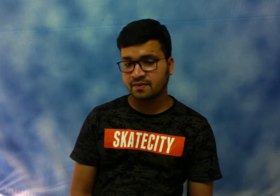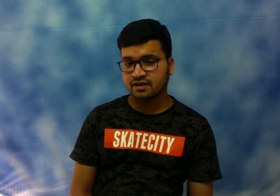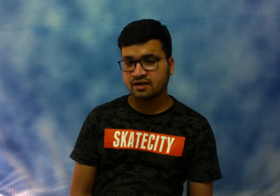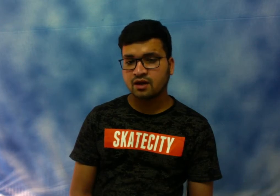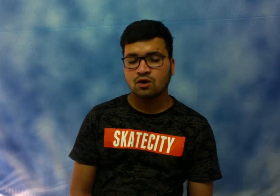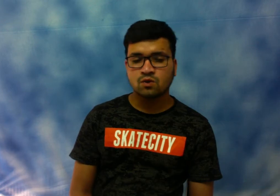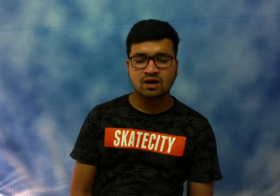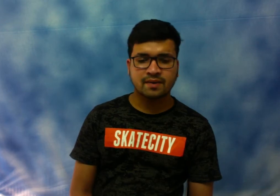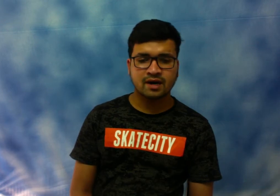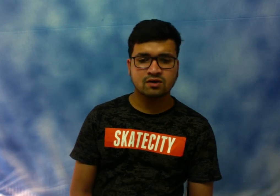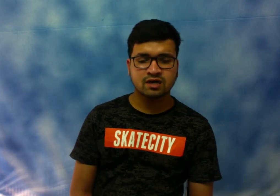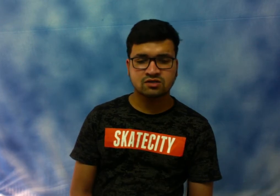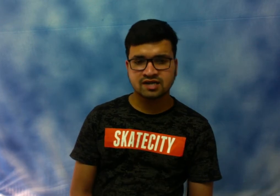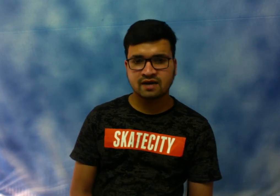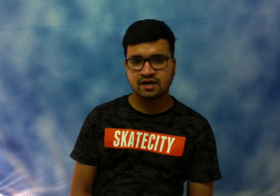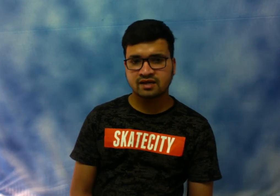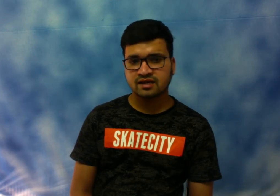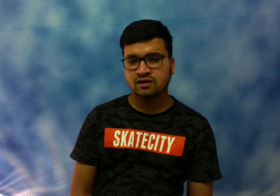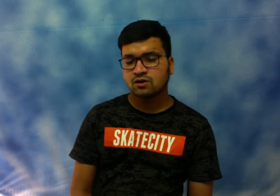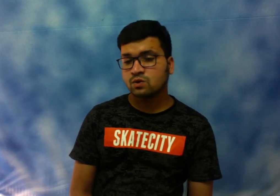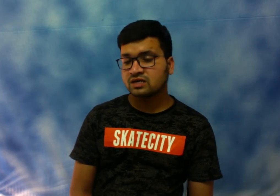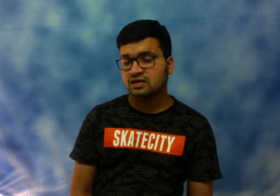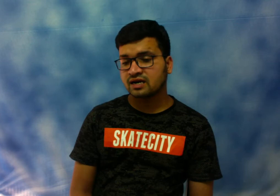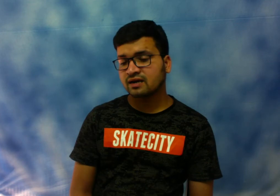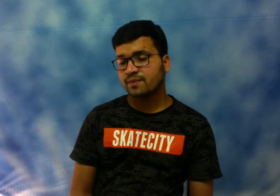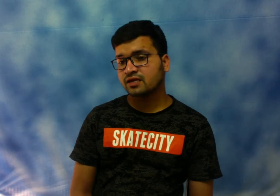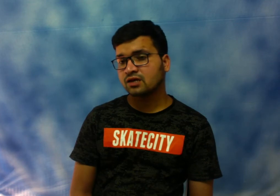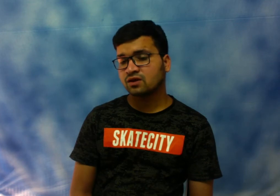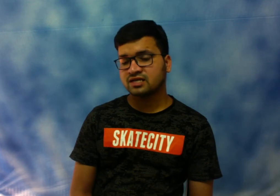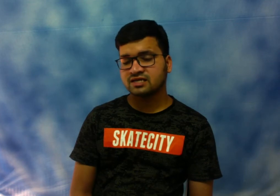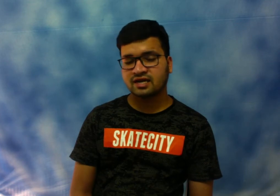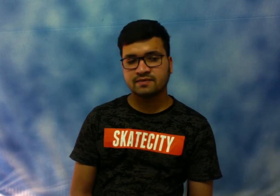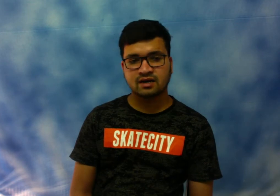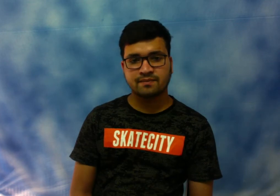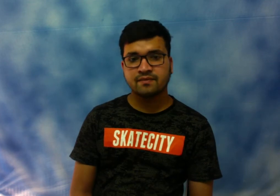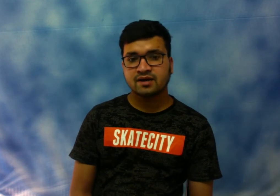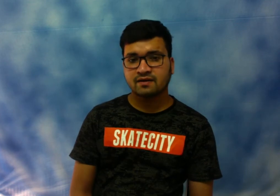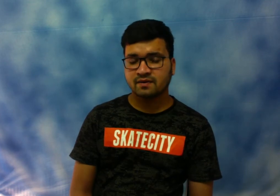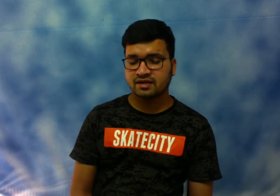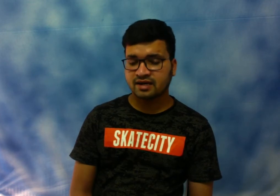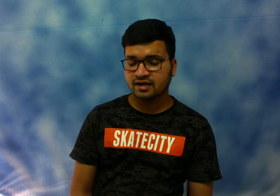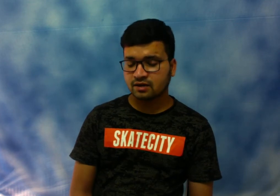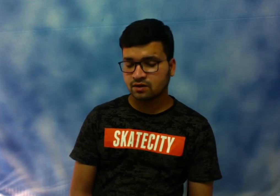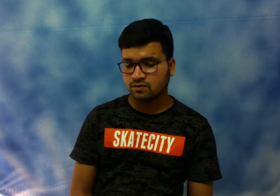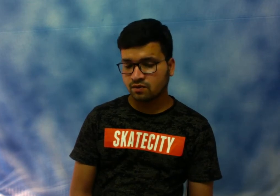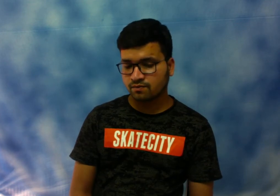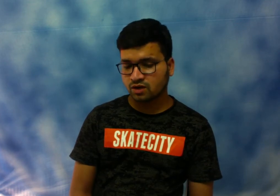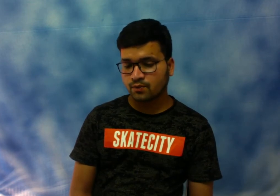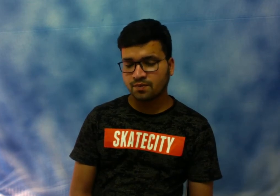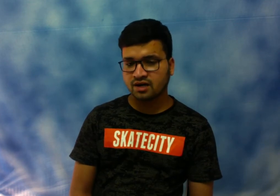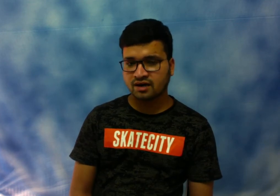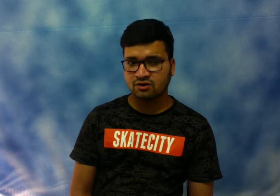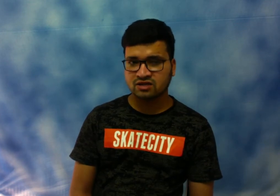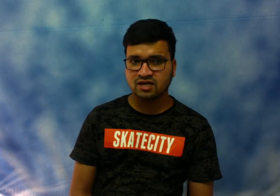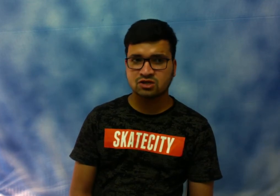रहे, वो कपड़ा उनके कुछ काम आ सके, वो नंगे पैर इधर उधर चलते हैं, मतलब कई बार उन्होंने देखा कि क्योंकि वो उनका प्रॉपर घर नहीं होता है, तो जहाँ